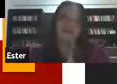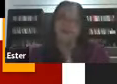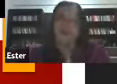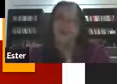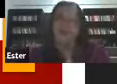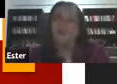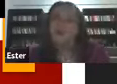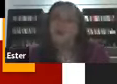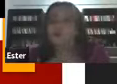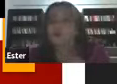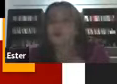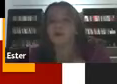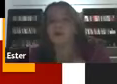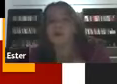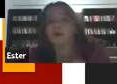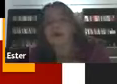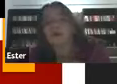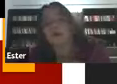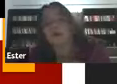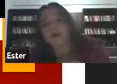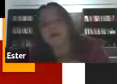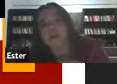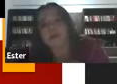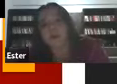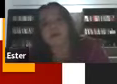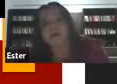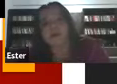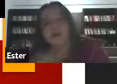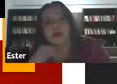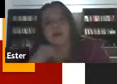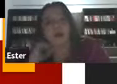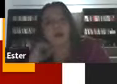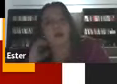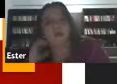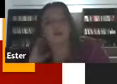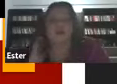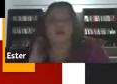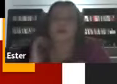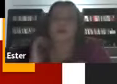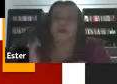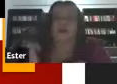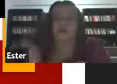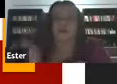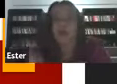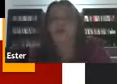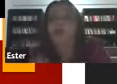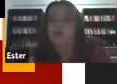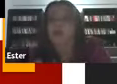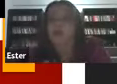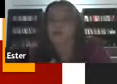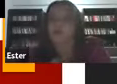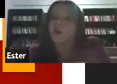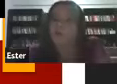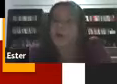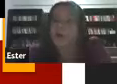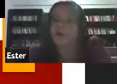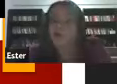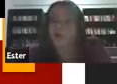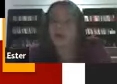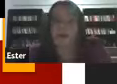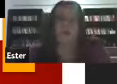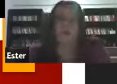serviço. Outra agenda importante é a educação dos trabalhadores, né? A Constituição de 88 fala que cabe ao SUS formar os